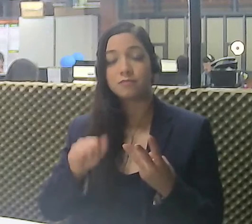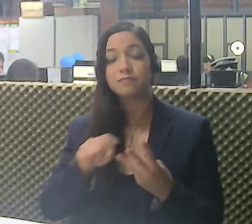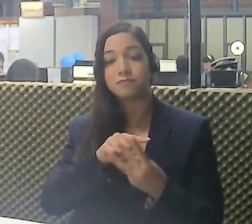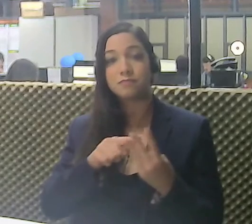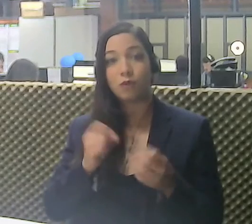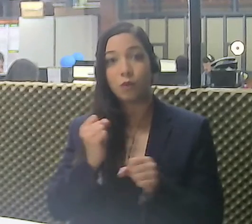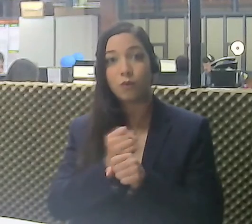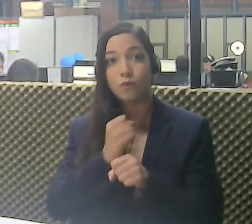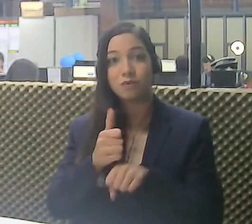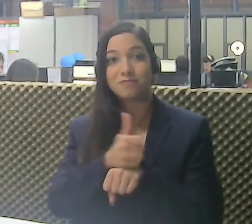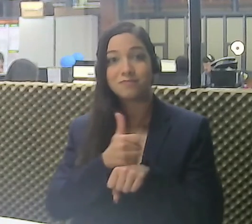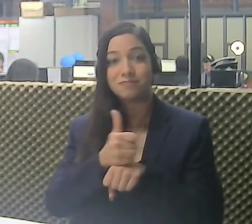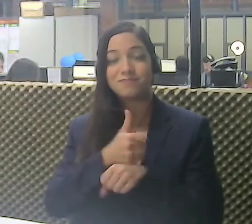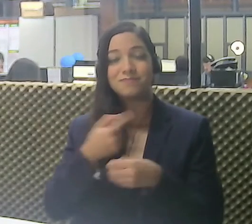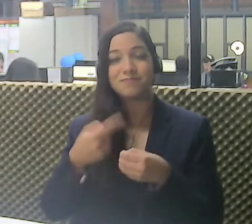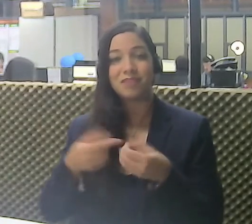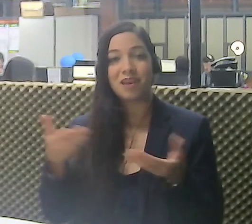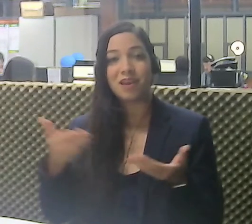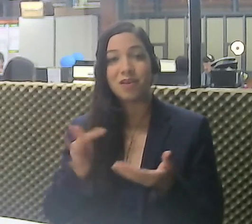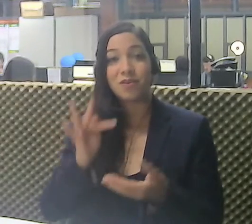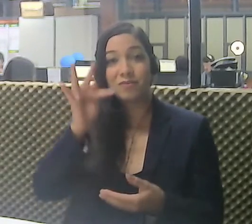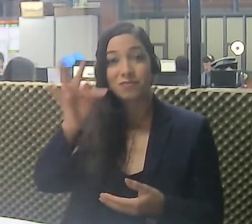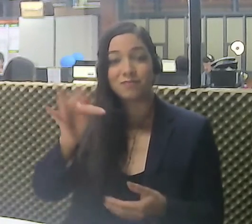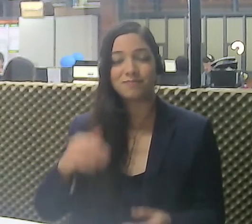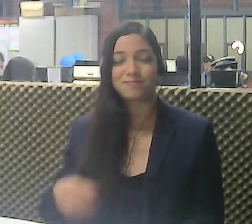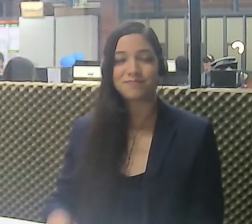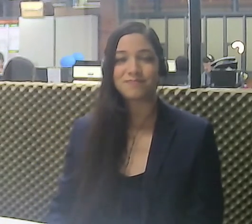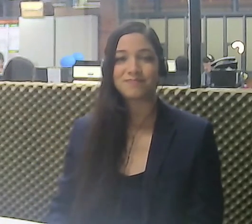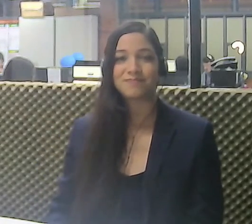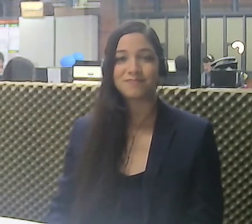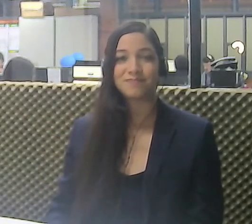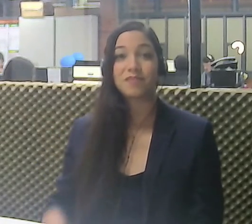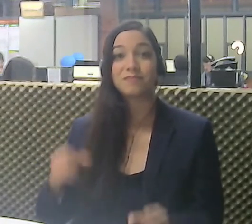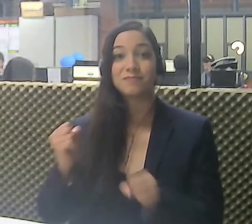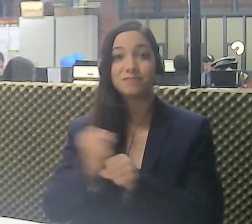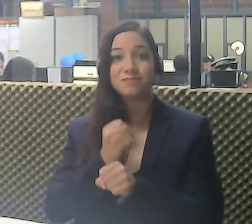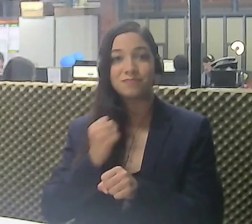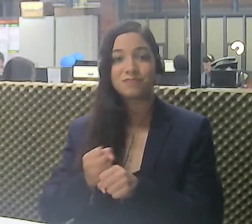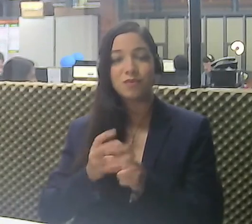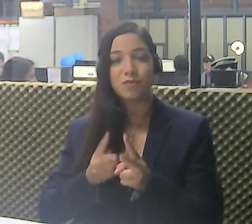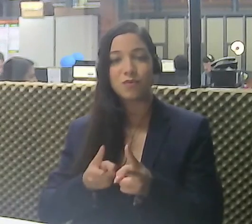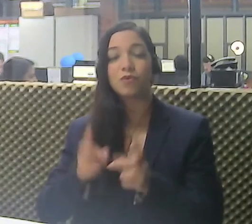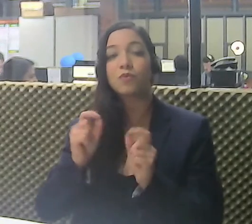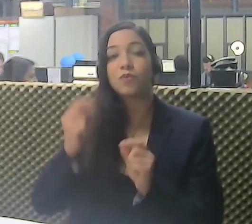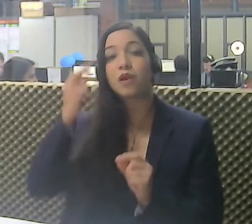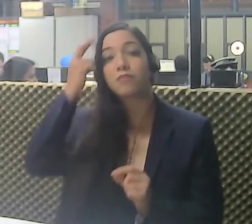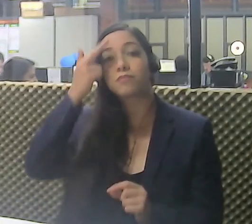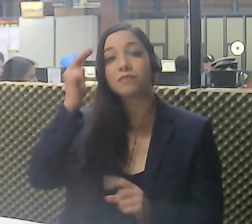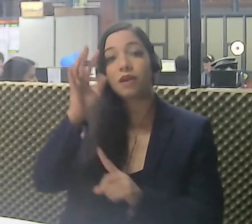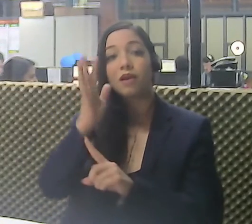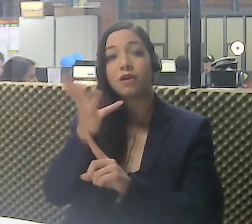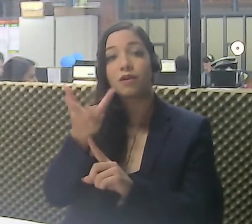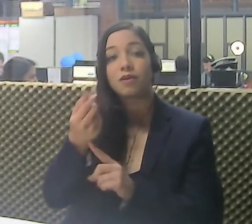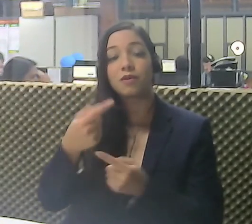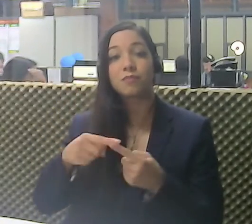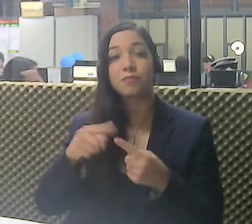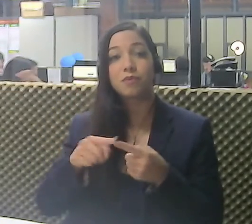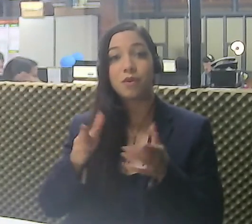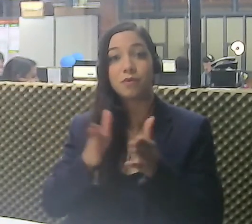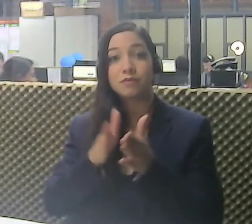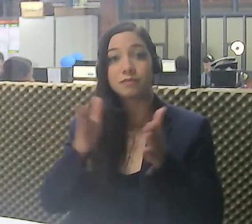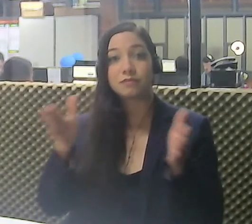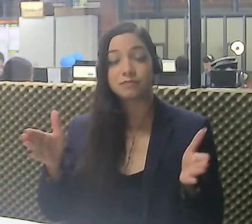vão melhorar a cidade agora e no futuro. A construção segue o conceito de obra de arte devido às suas